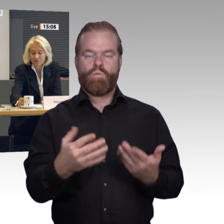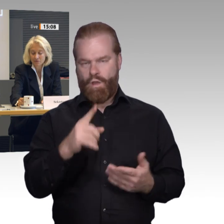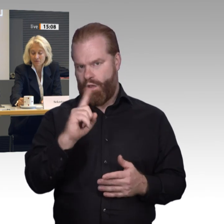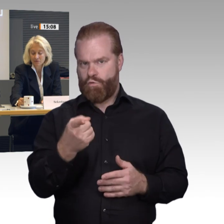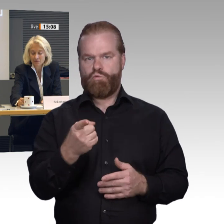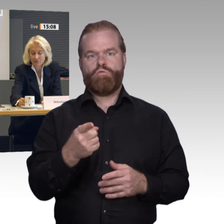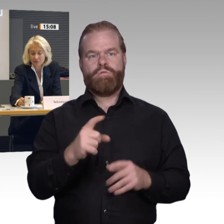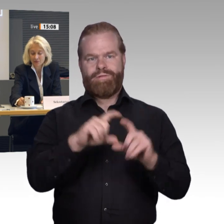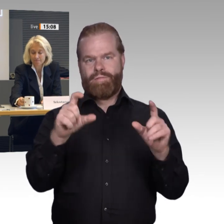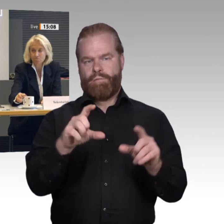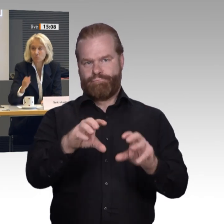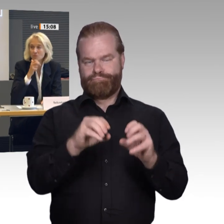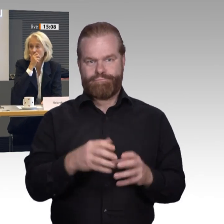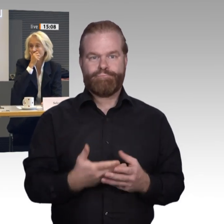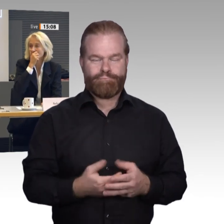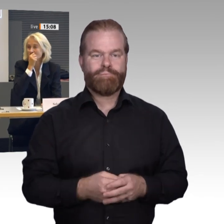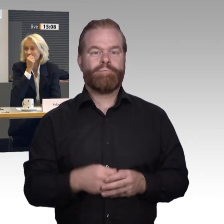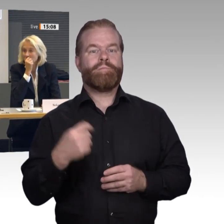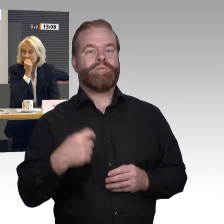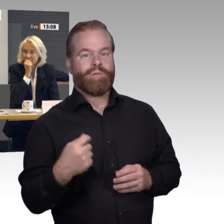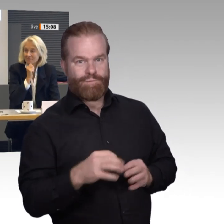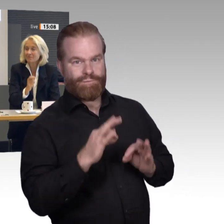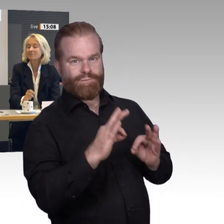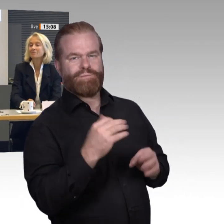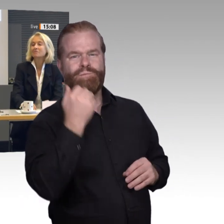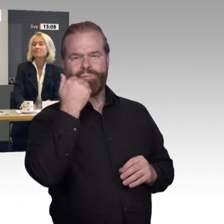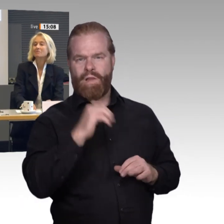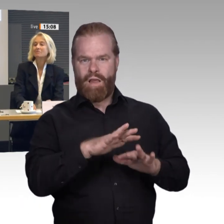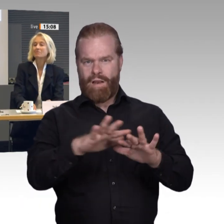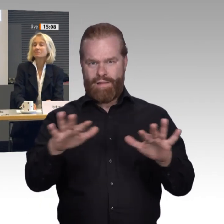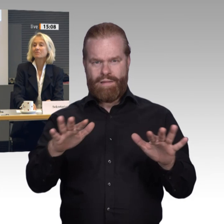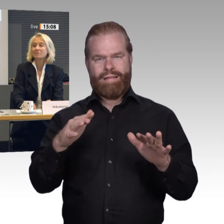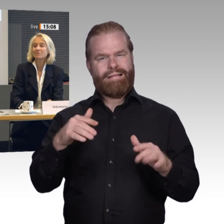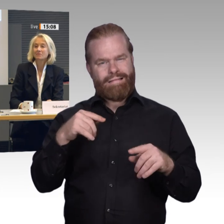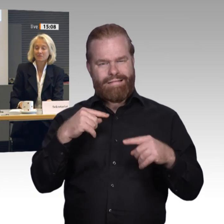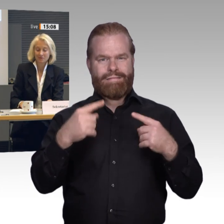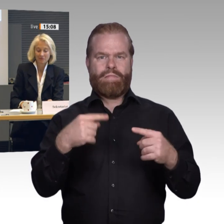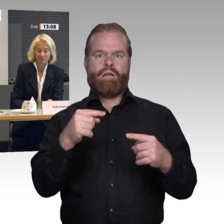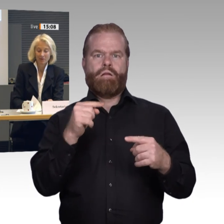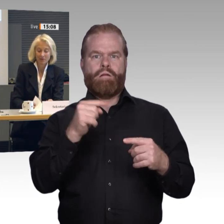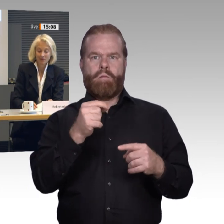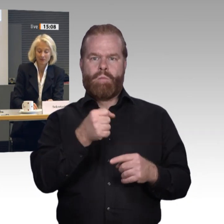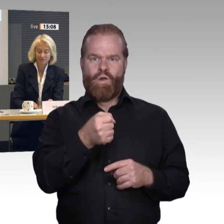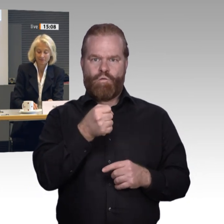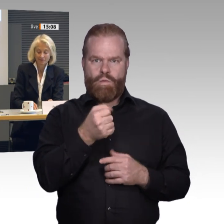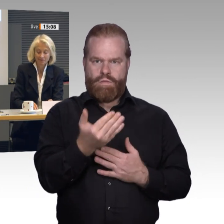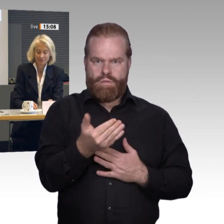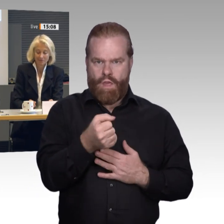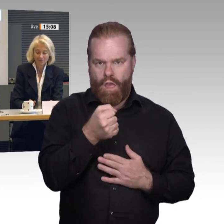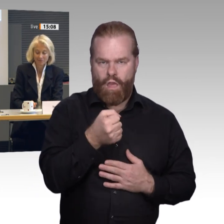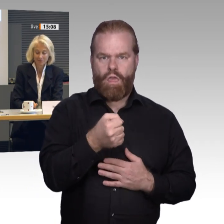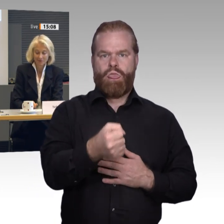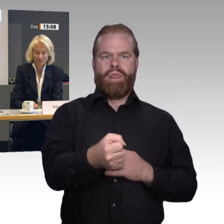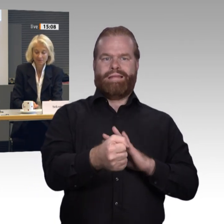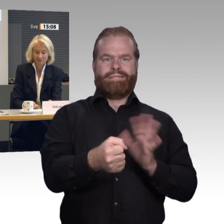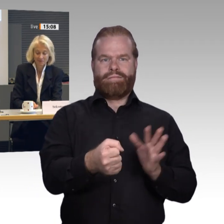Sachverständigen, immer nahe ans Mikrofon gehen. Da ist sehr ungünstig der Raum und da ist es notwendig, also besser ins Mikrofon